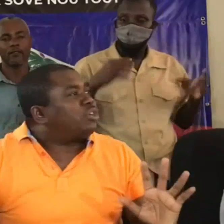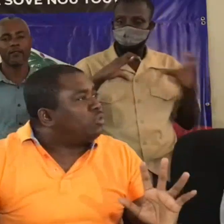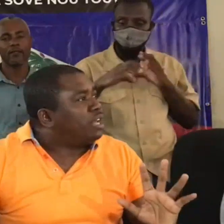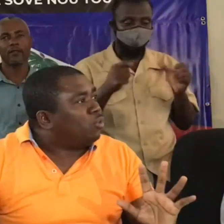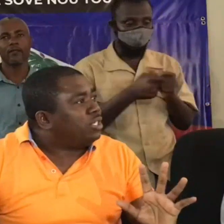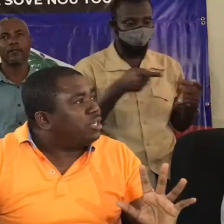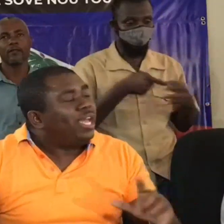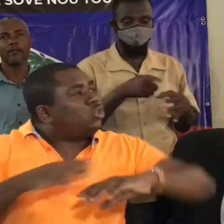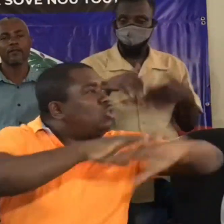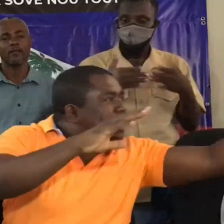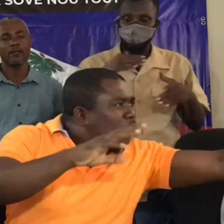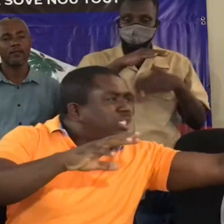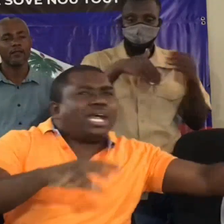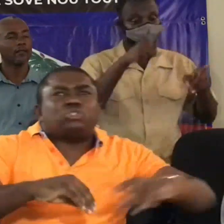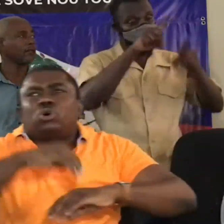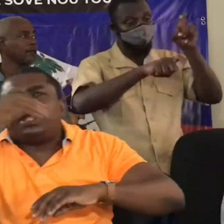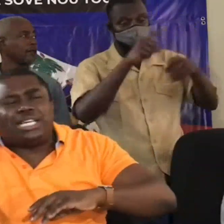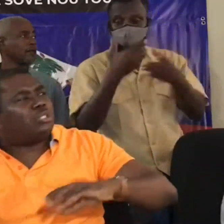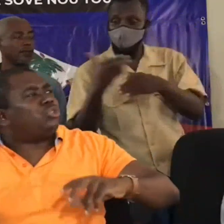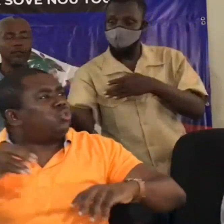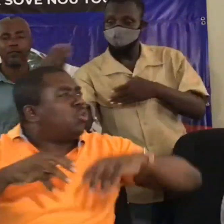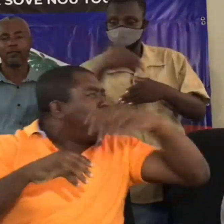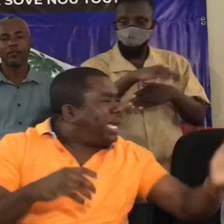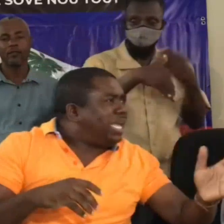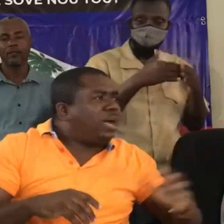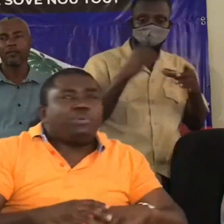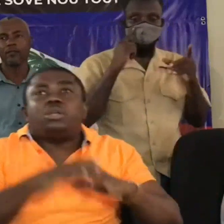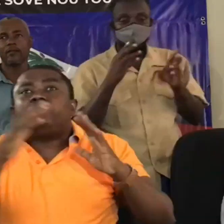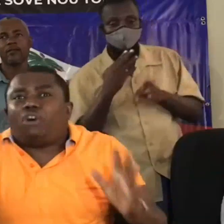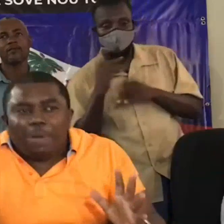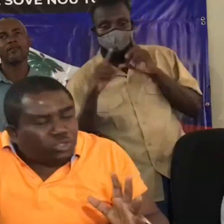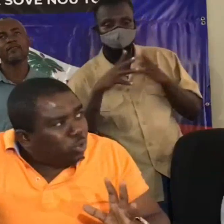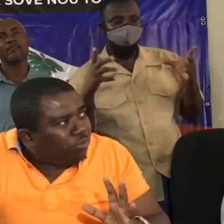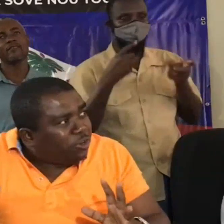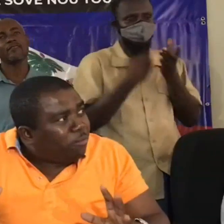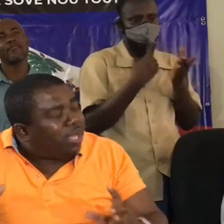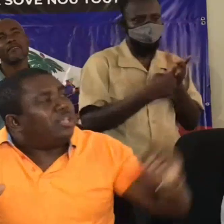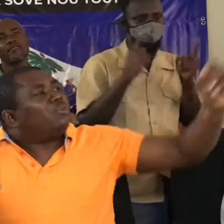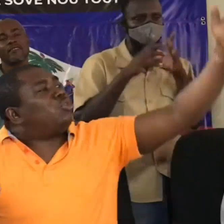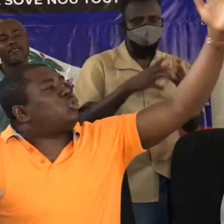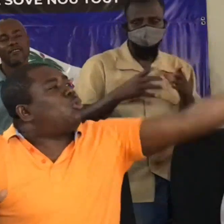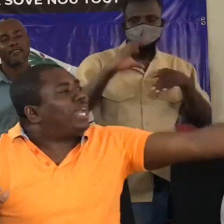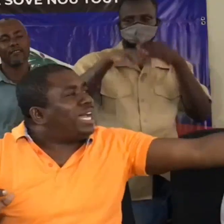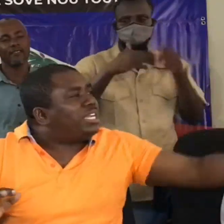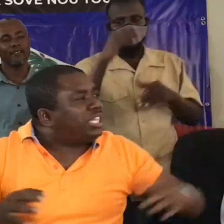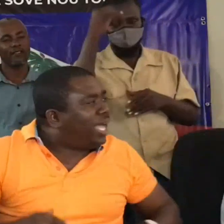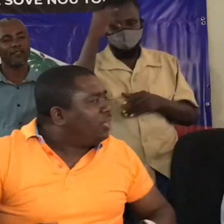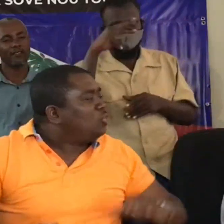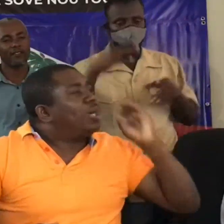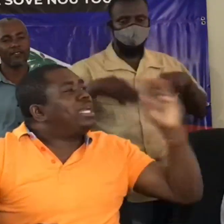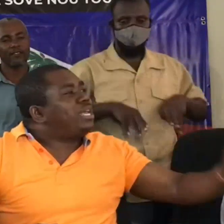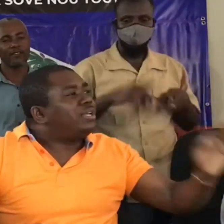cohabitation avec Jovenel Moïse. Et toute négociation, discussion, parler en pile, formation gouvernement, Gontoro là